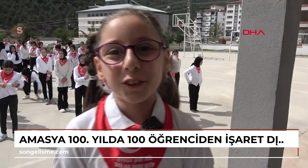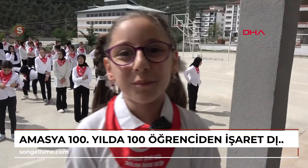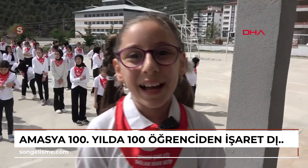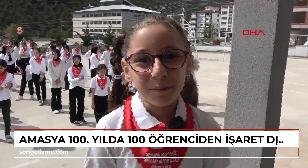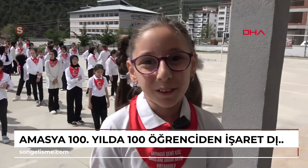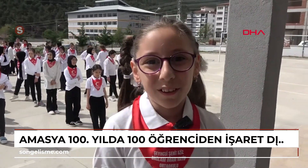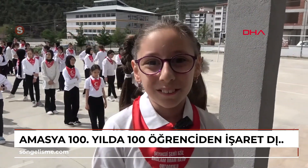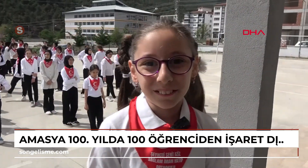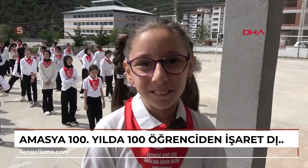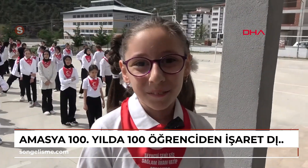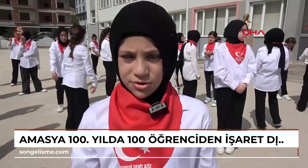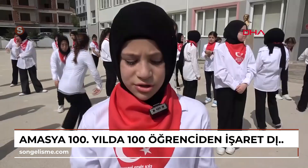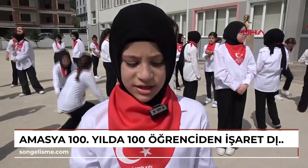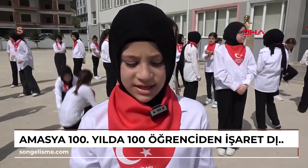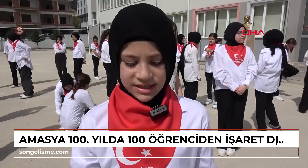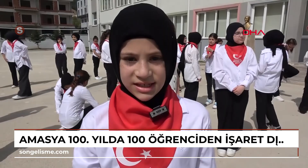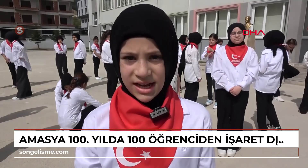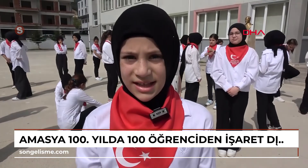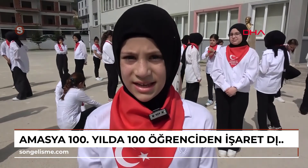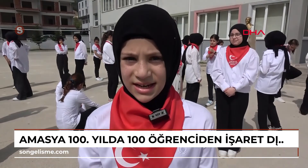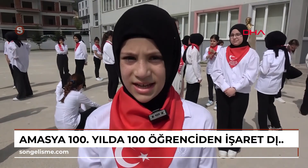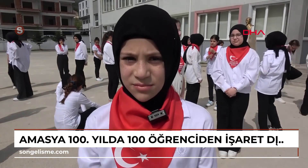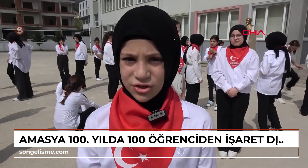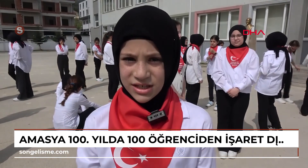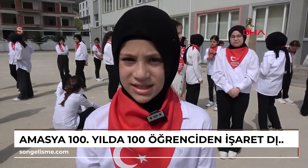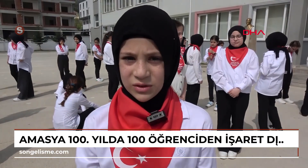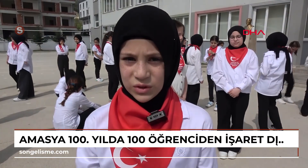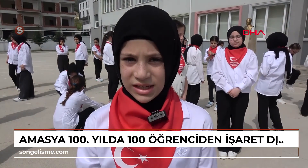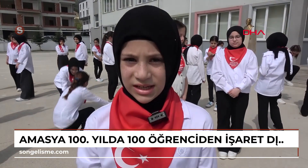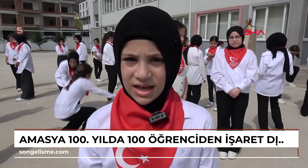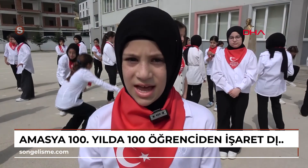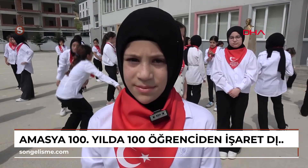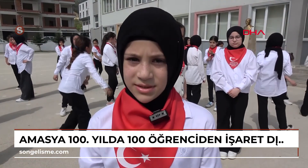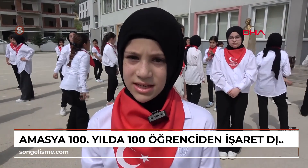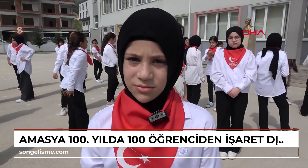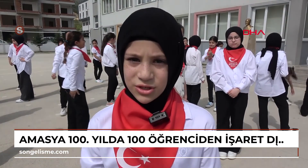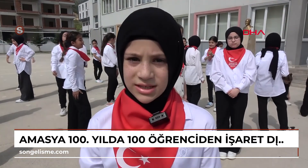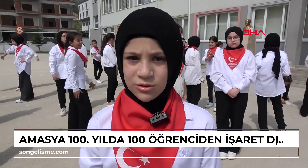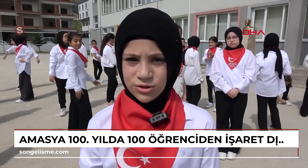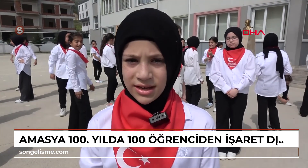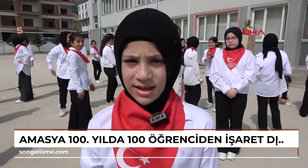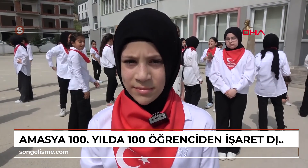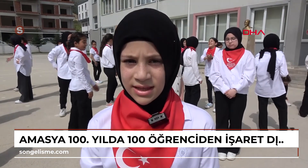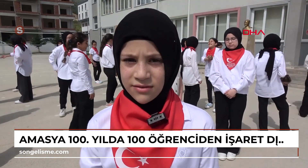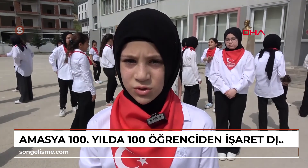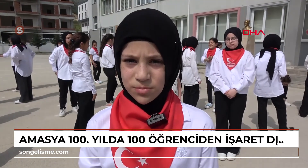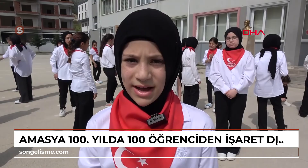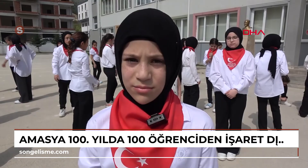Çocuk Bayramı kutlu olsun. Bugün işaret diliyle 23 Nisan'ı kutladık. Hepimizin 23 Nisan Ulusal Egemenlik ve Çocuk Bayramı